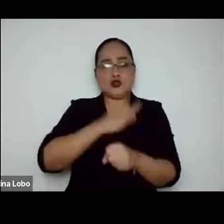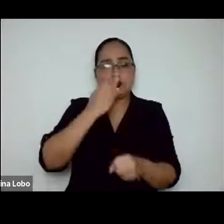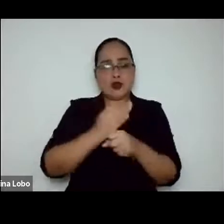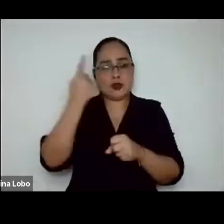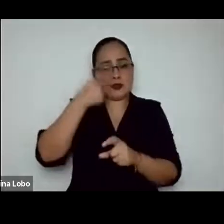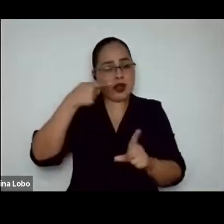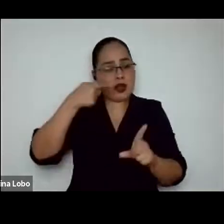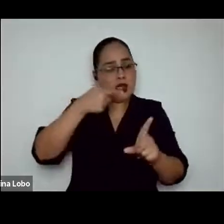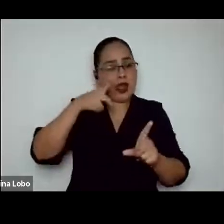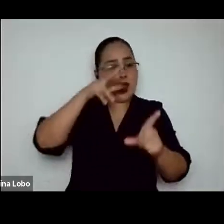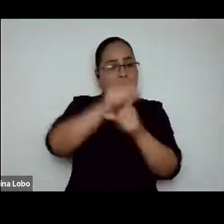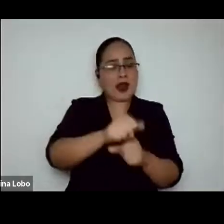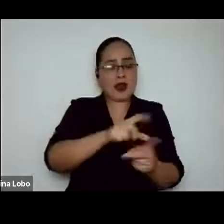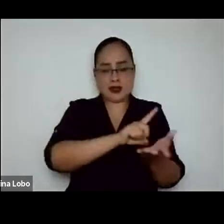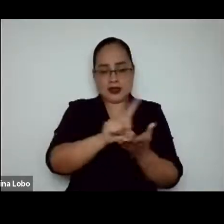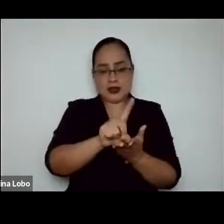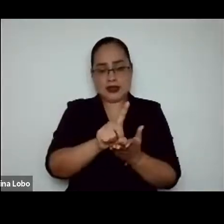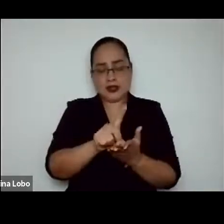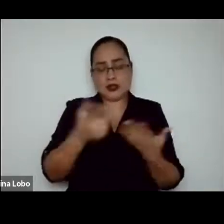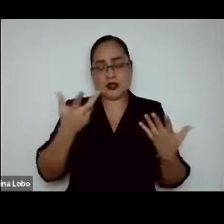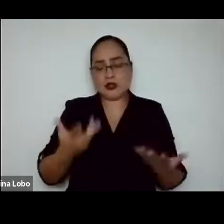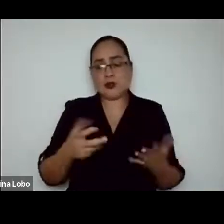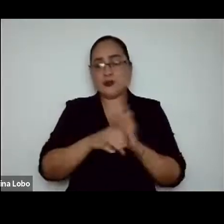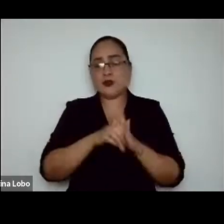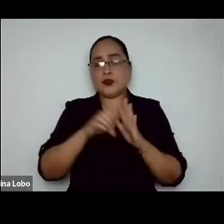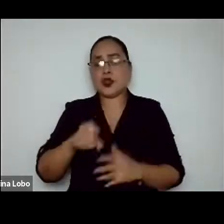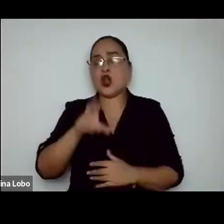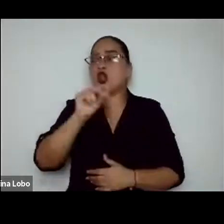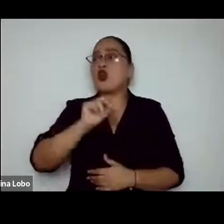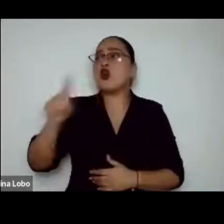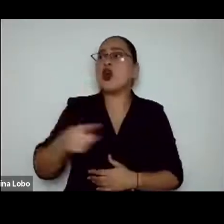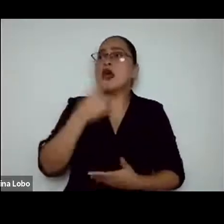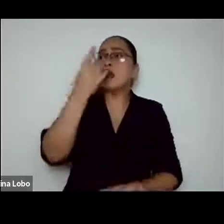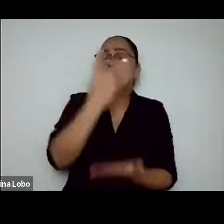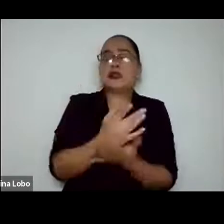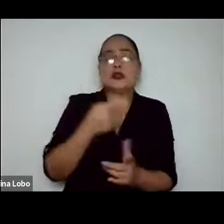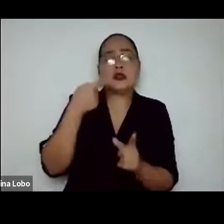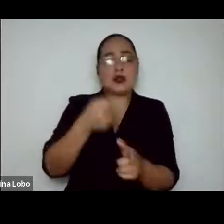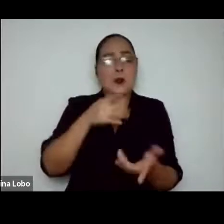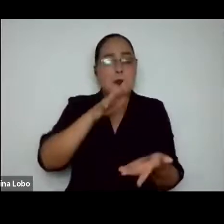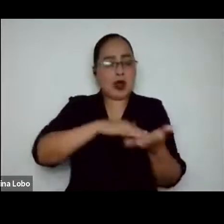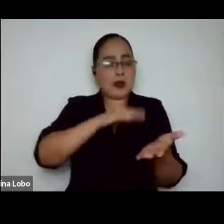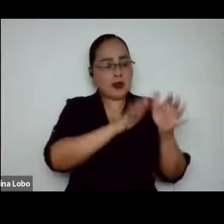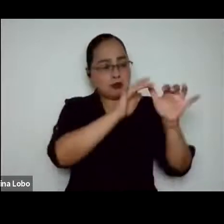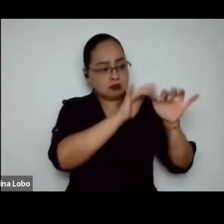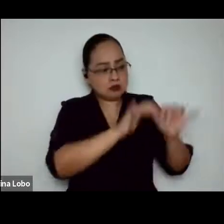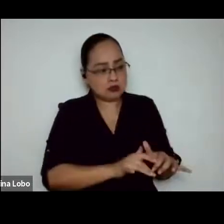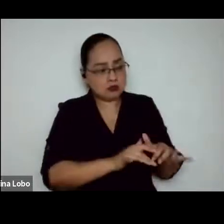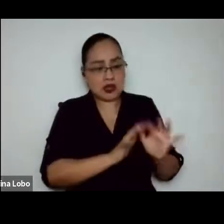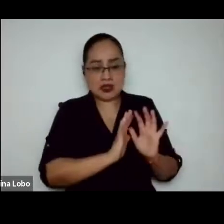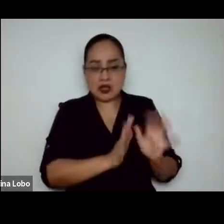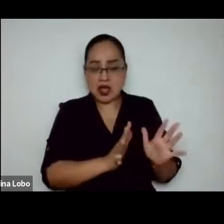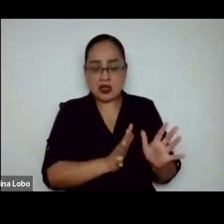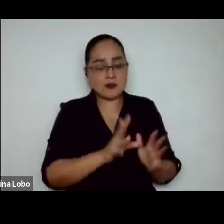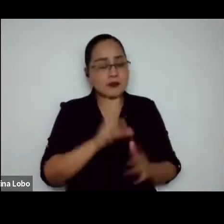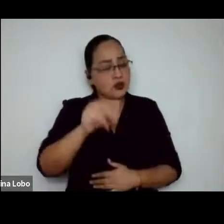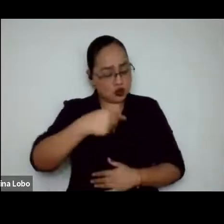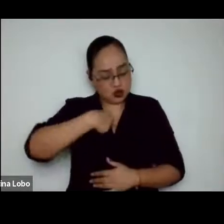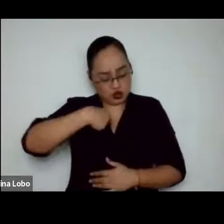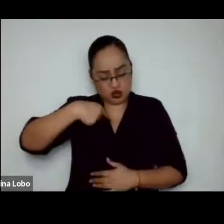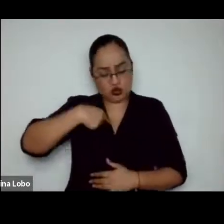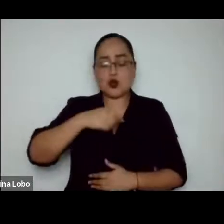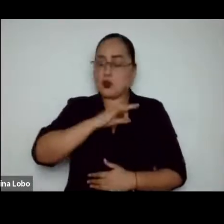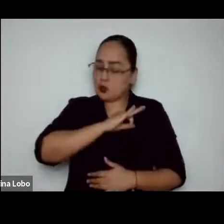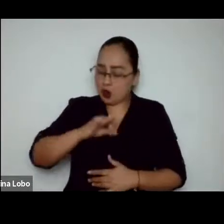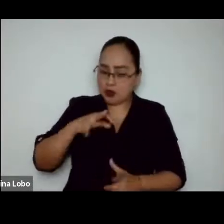libertades. Que no sean meramente libertades de papel, digamos, libertades que nos prometen las constituciones,